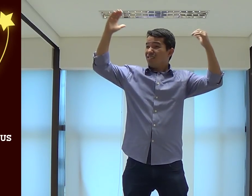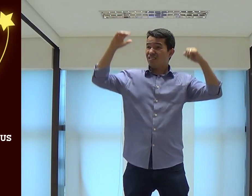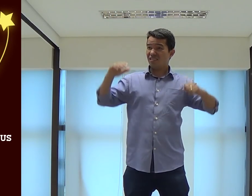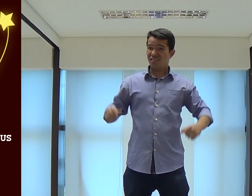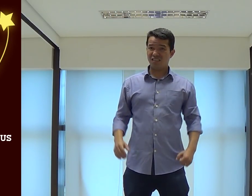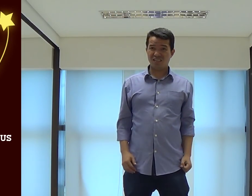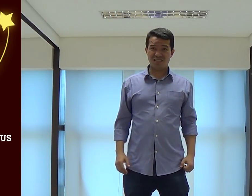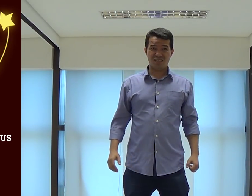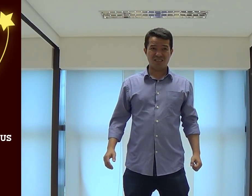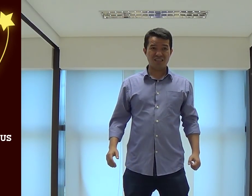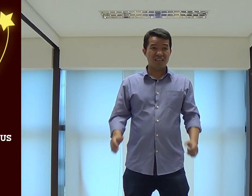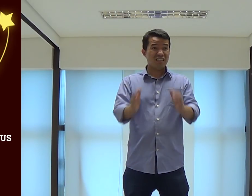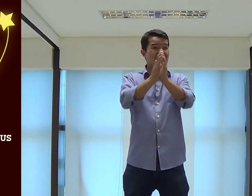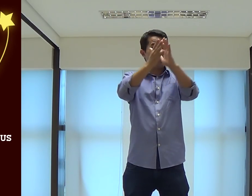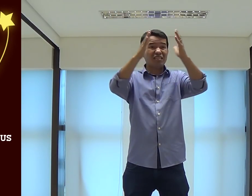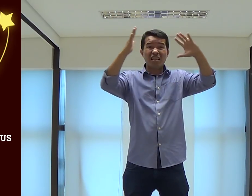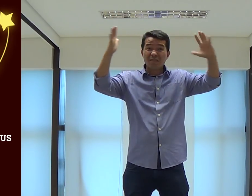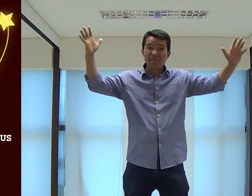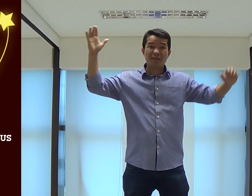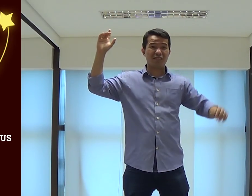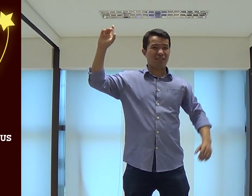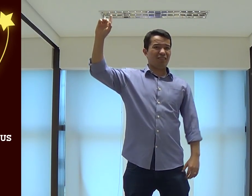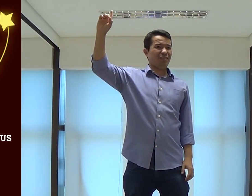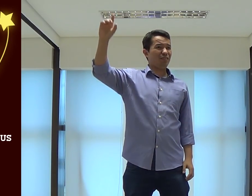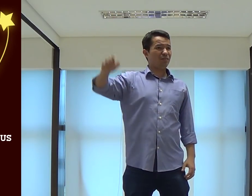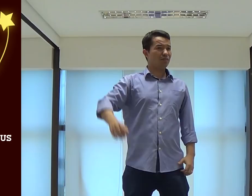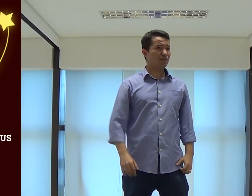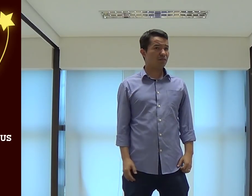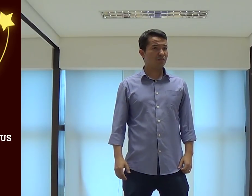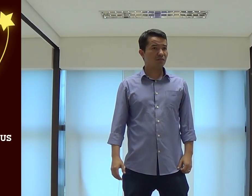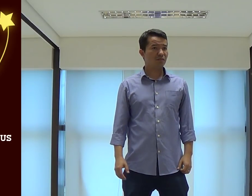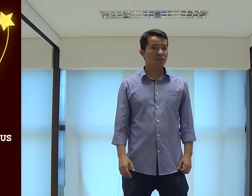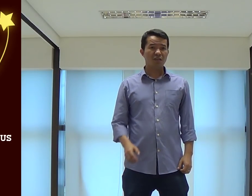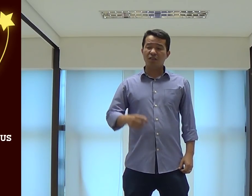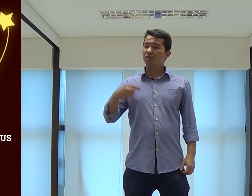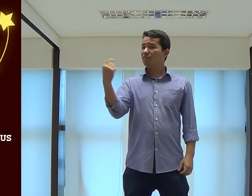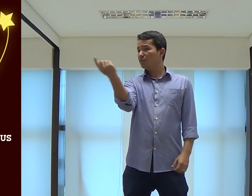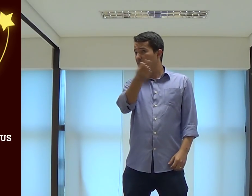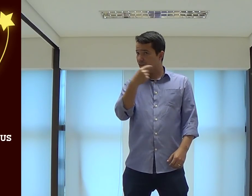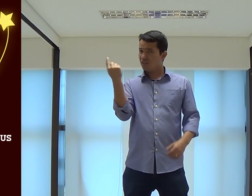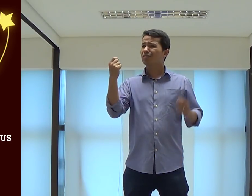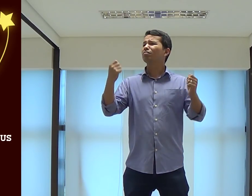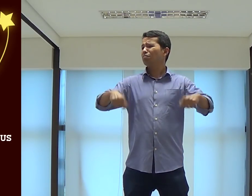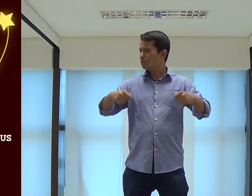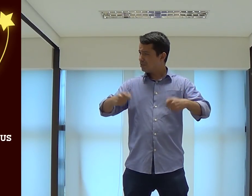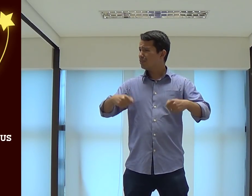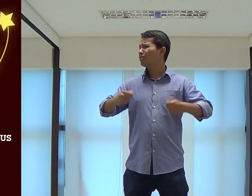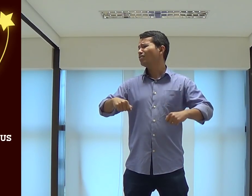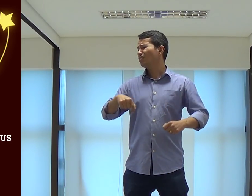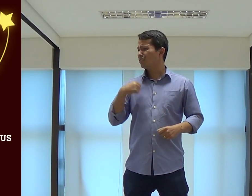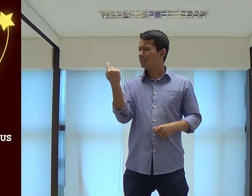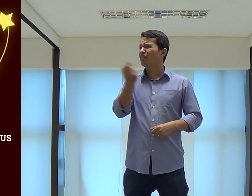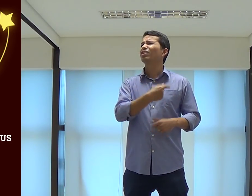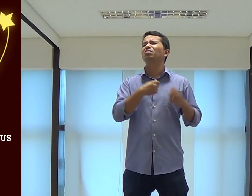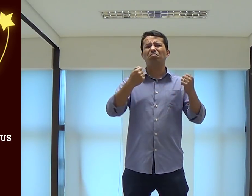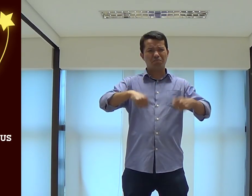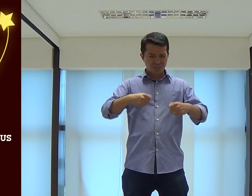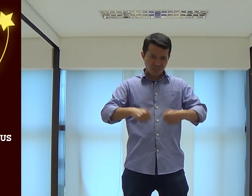de agradecimento a Deus, de celebrar a Ele. Então a gente precisa sim fazer